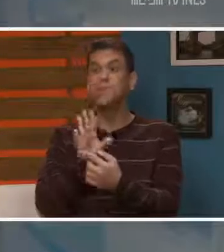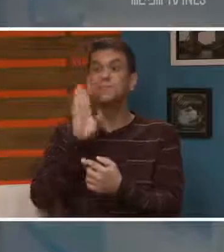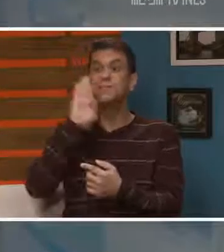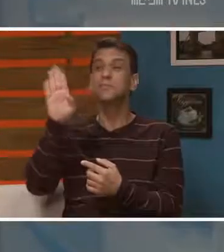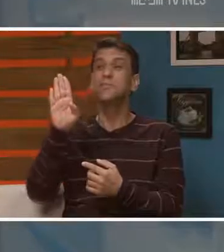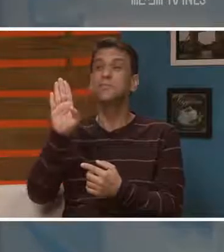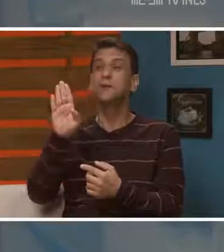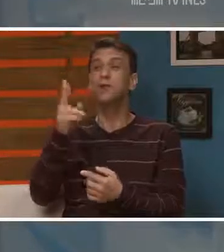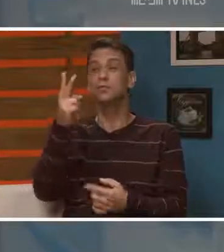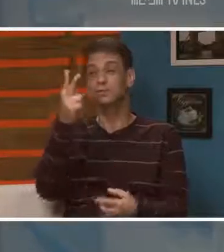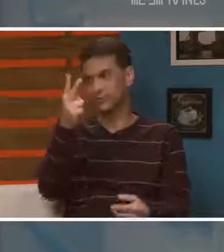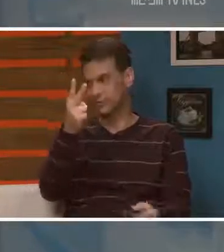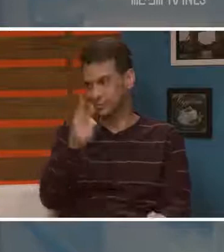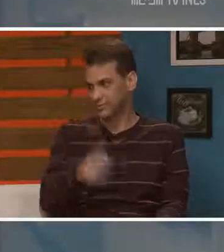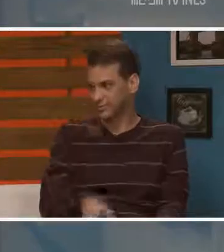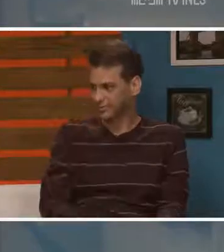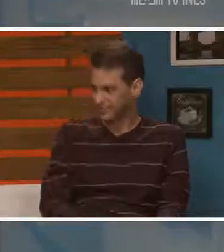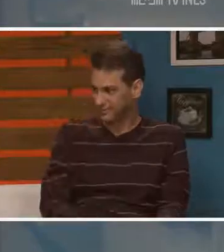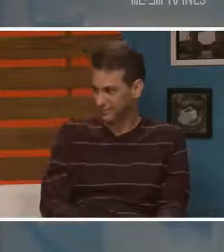2.